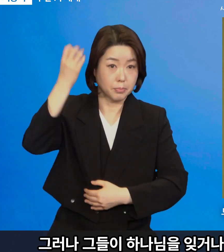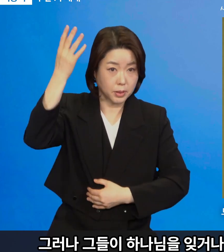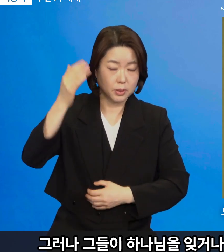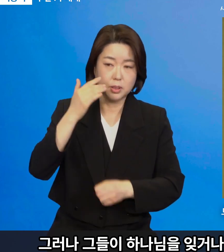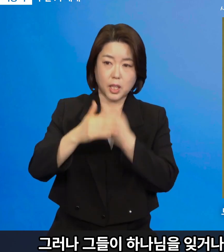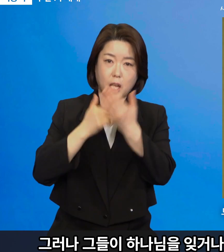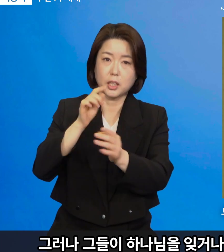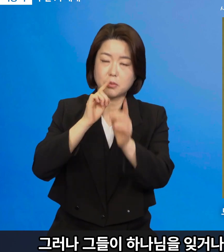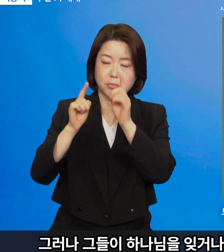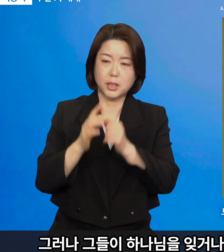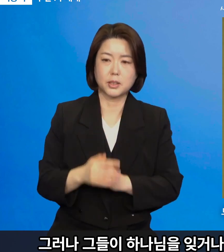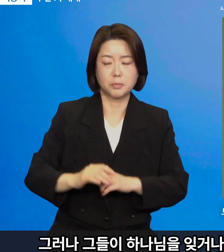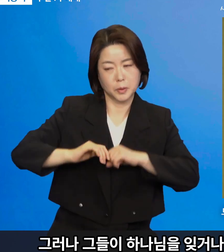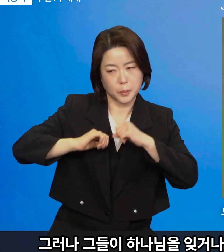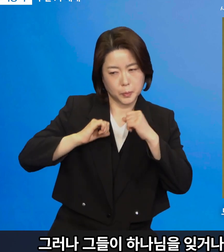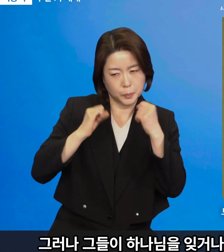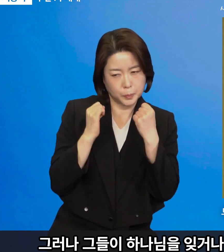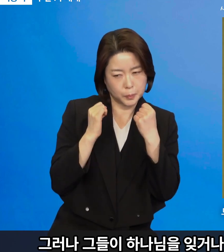말씀에